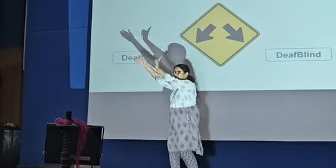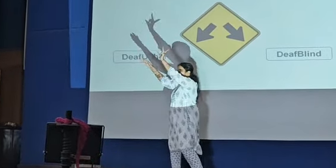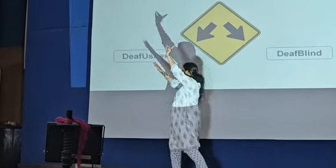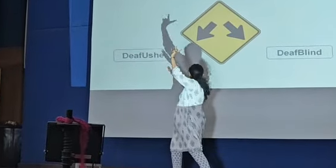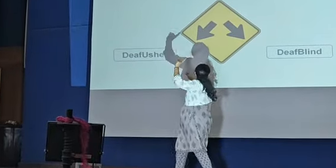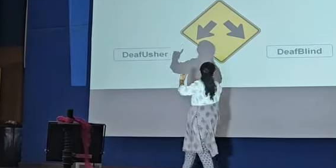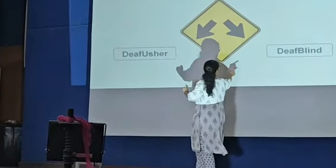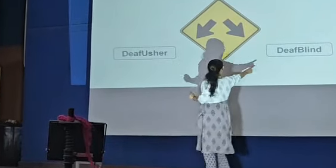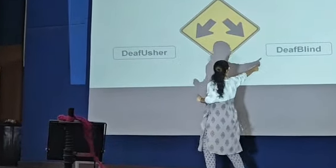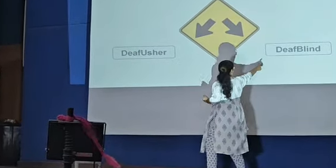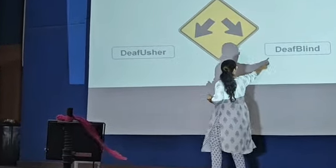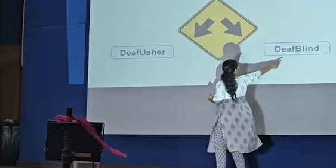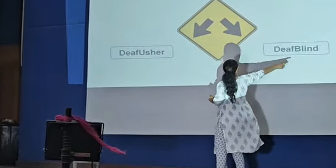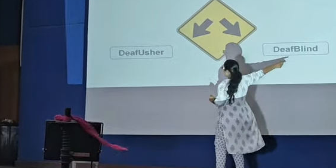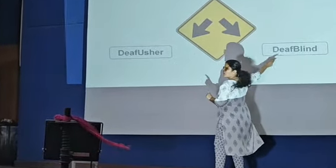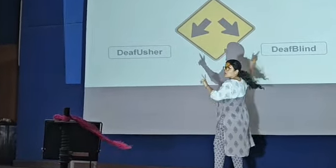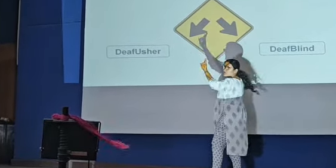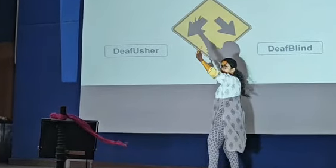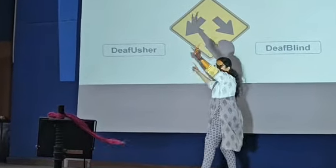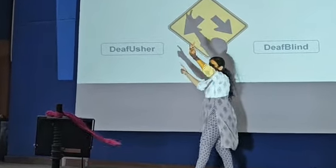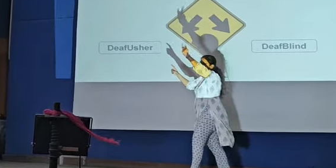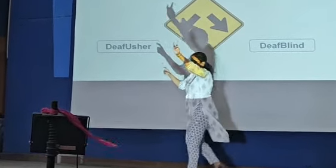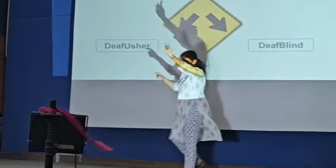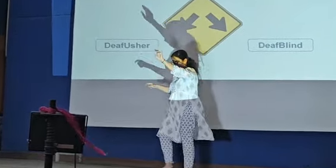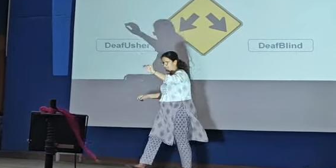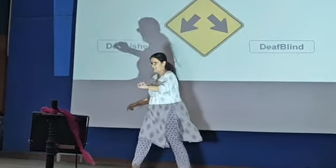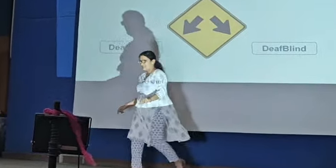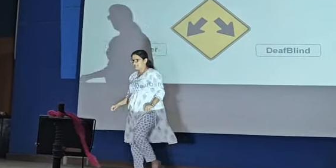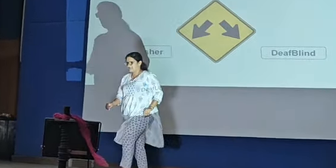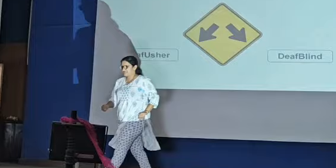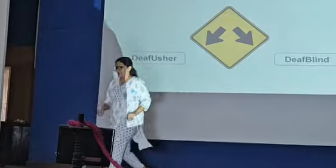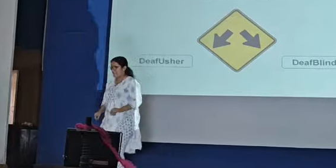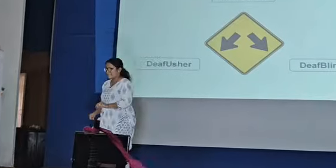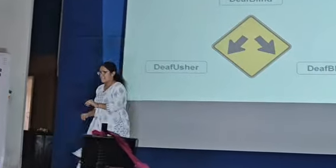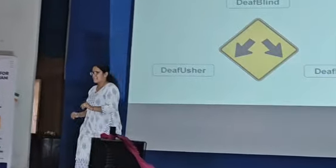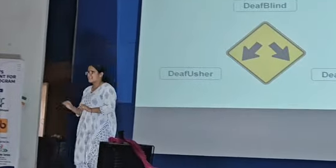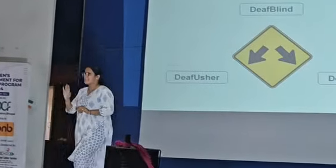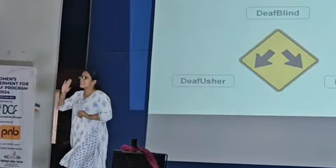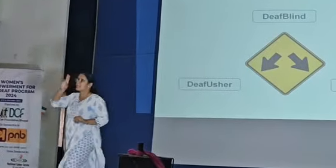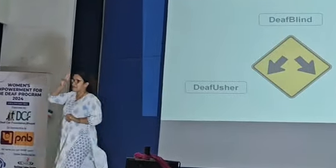ओके तो फर्स्ट में है डेफ अशर एंड सेकंड है डेफ ब्लाइंड,